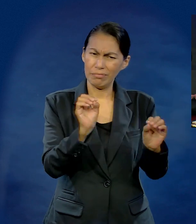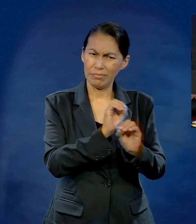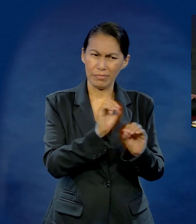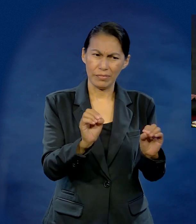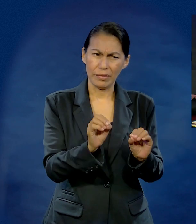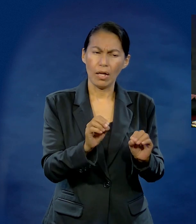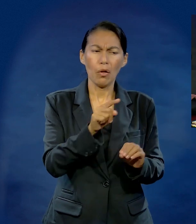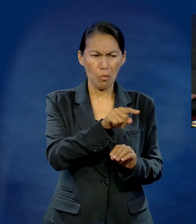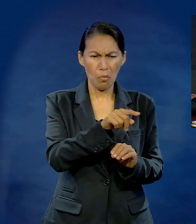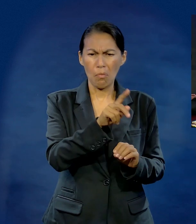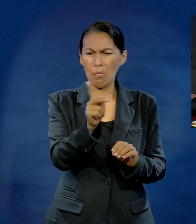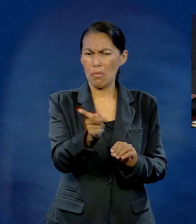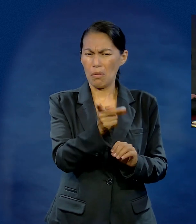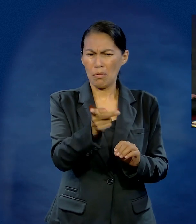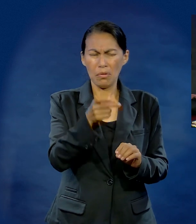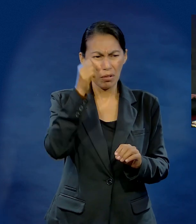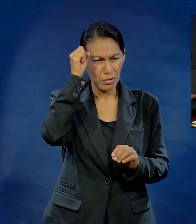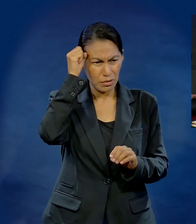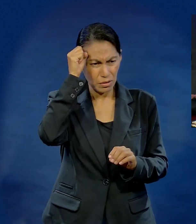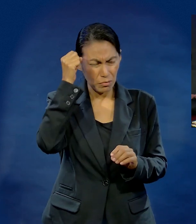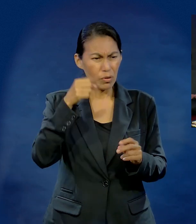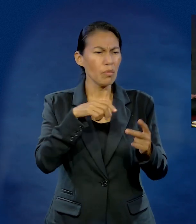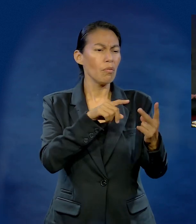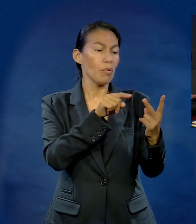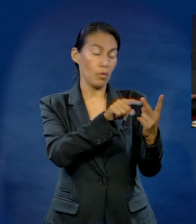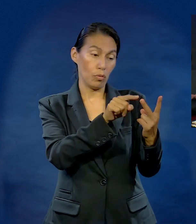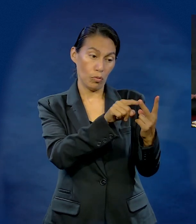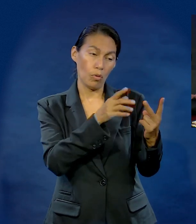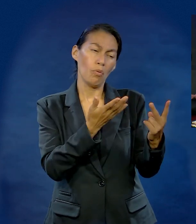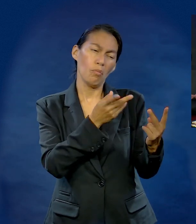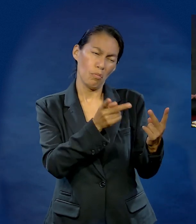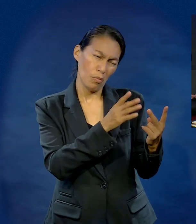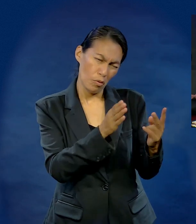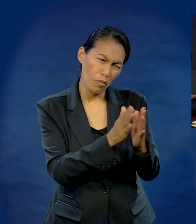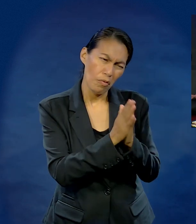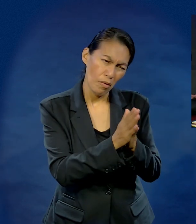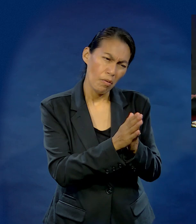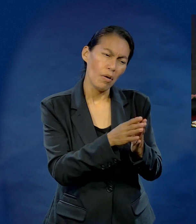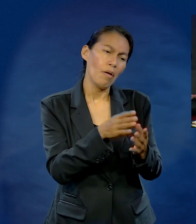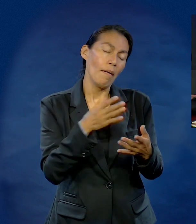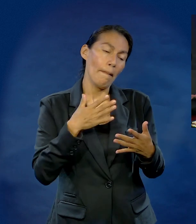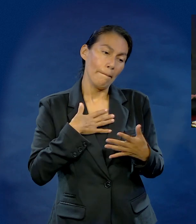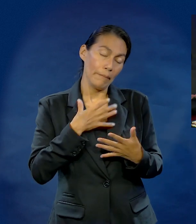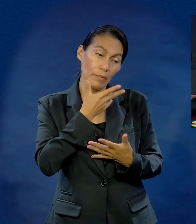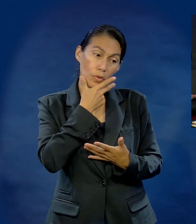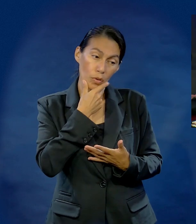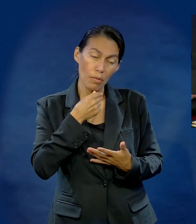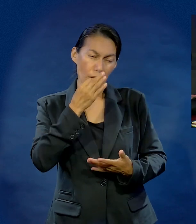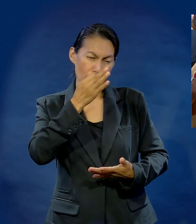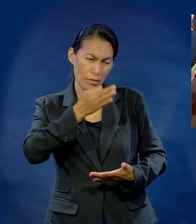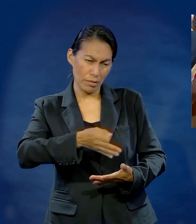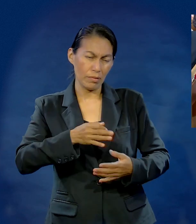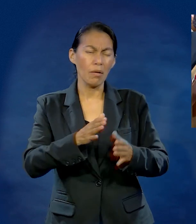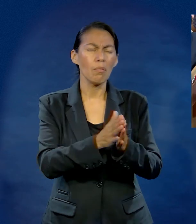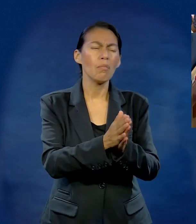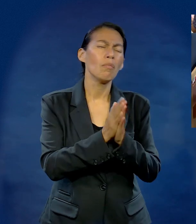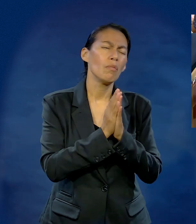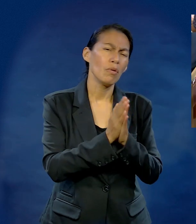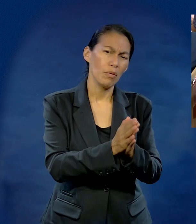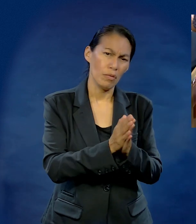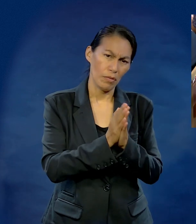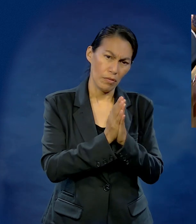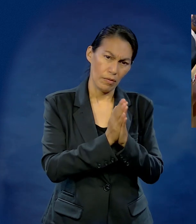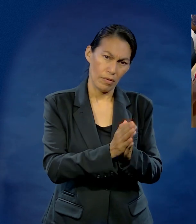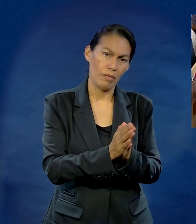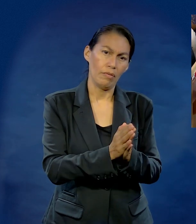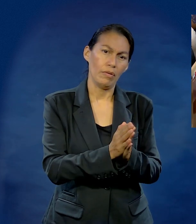estuvieron con nosotros, jamás los molestamos. En todo el tiempo que se quedaron en Carmel, nunca se